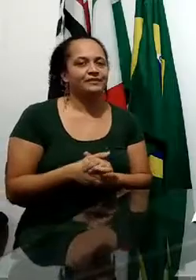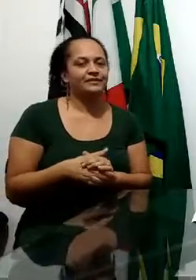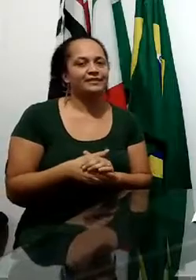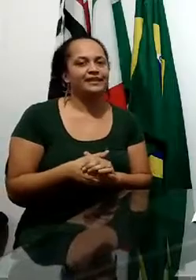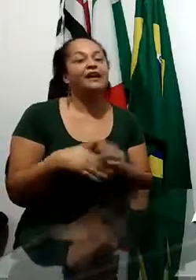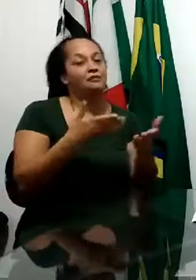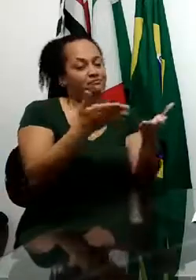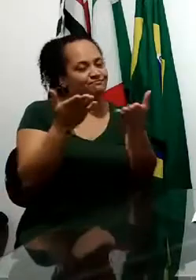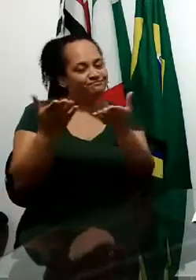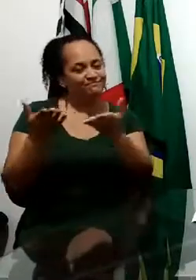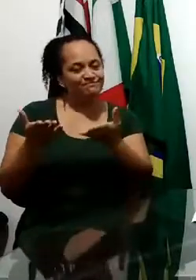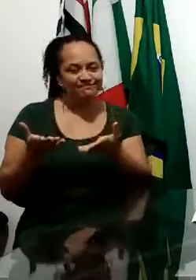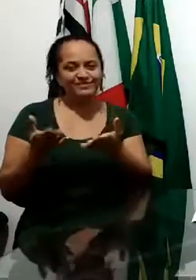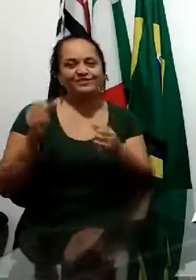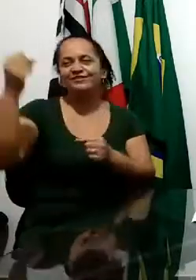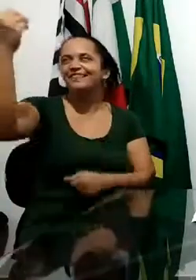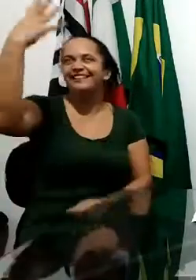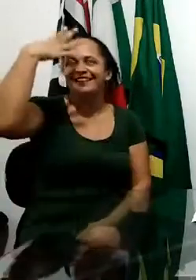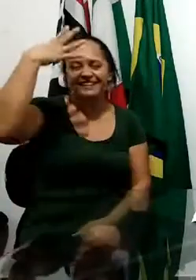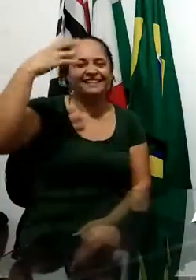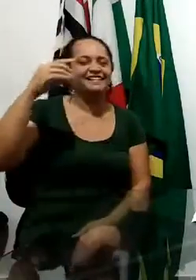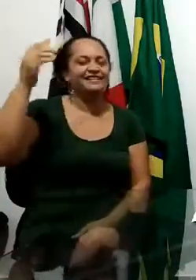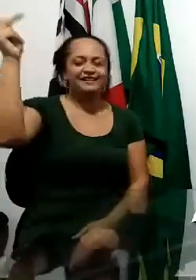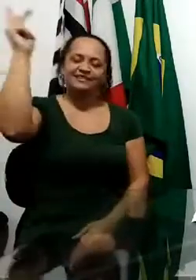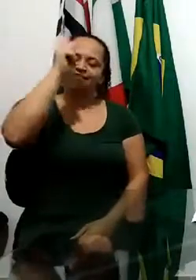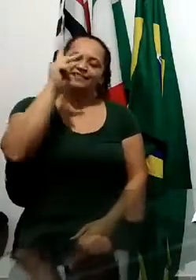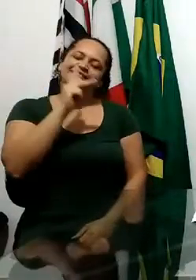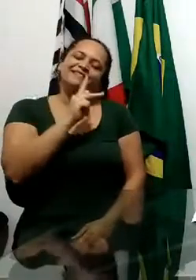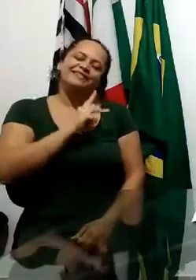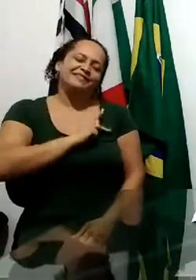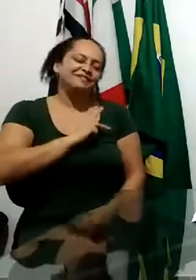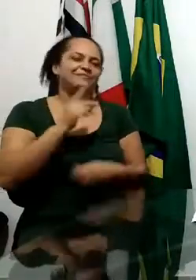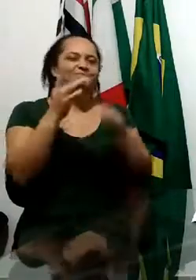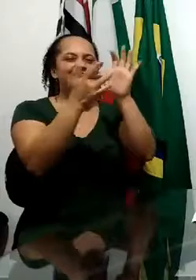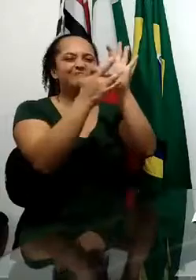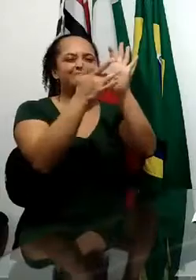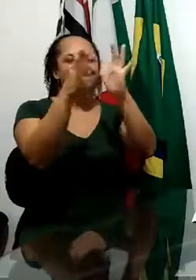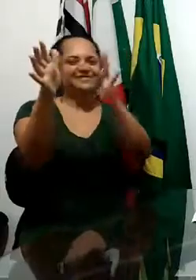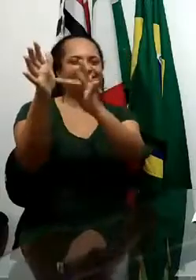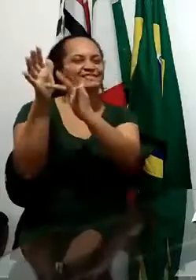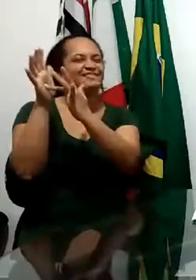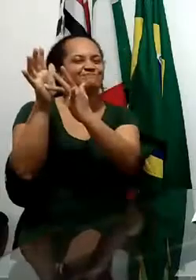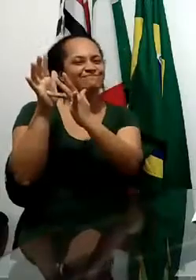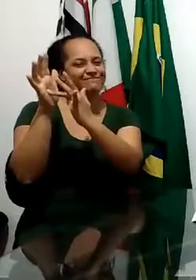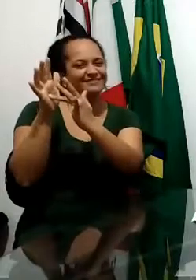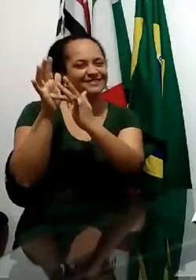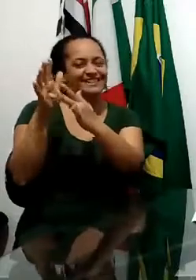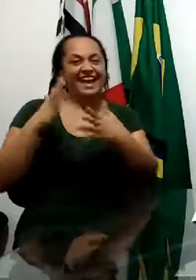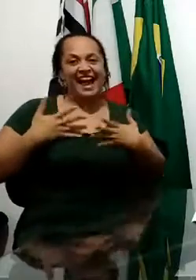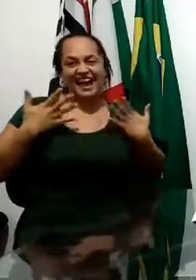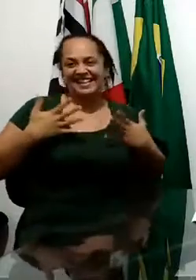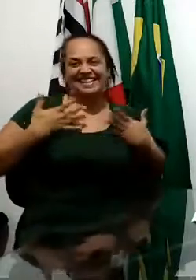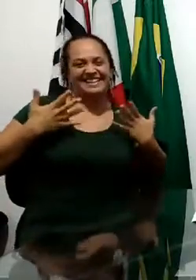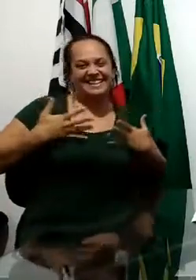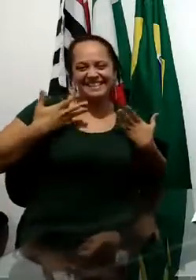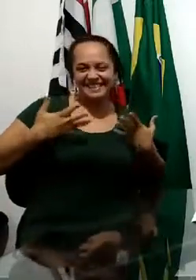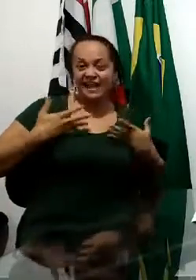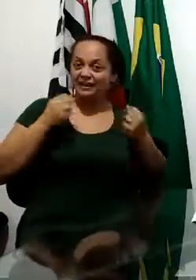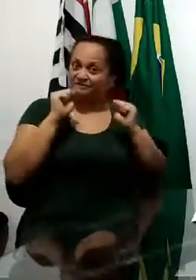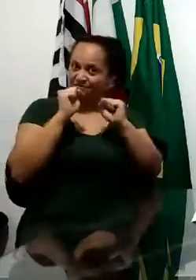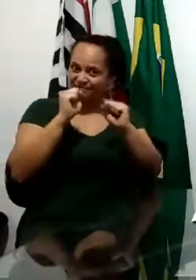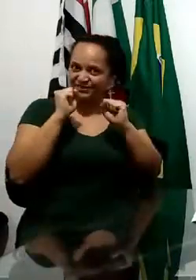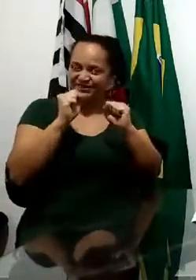os amados com a graça e a paz do nosso Senhor e Salvador Jesus. É uma alegria poder